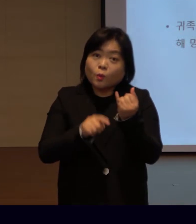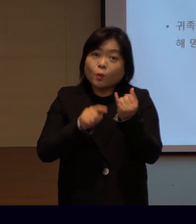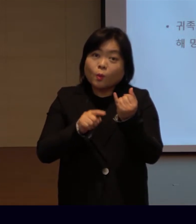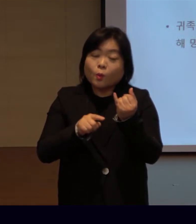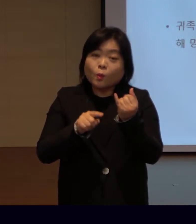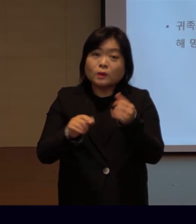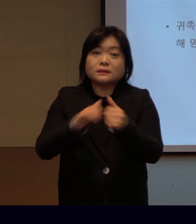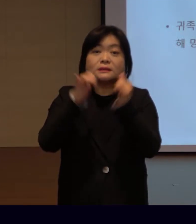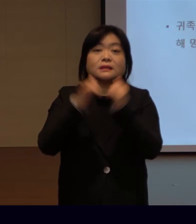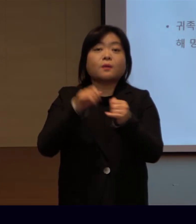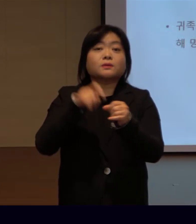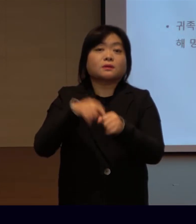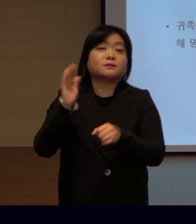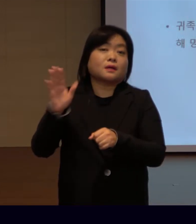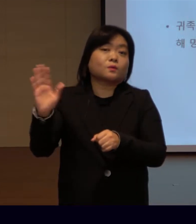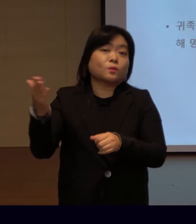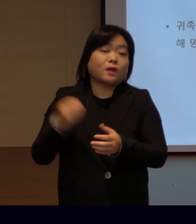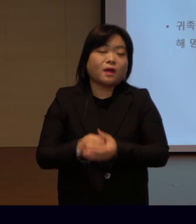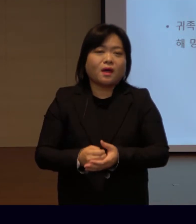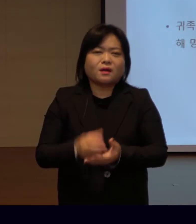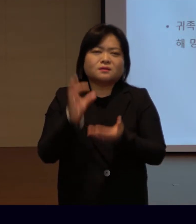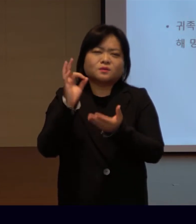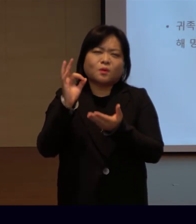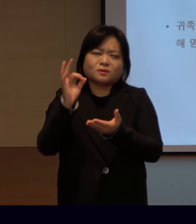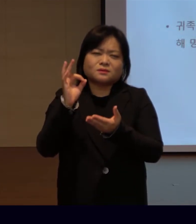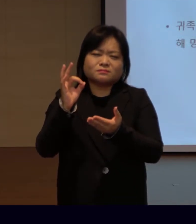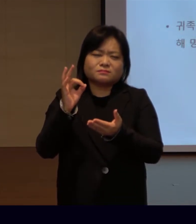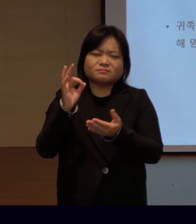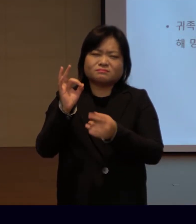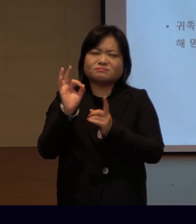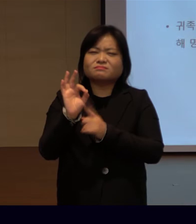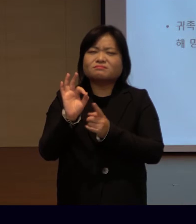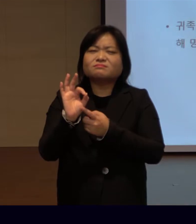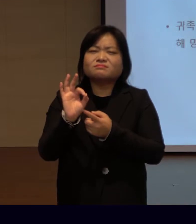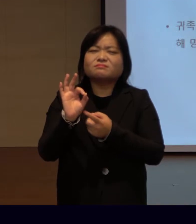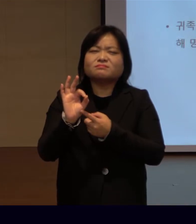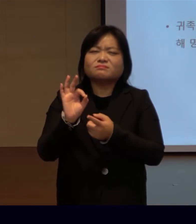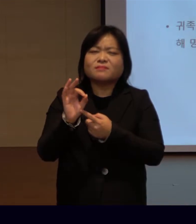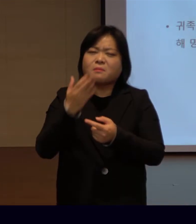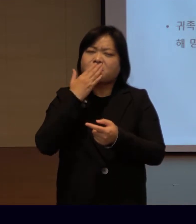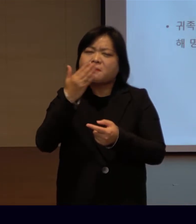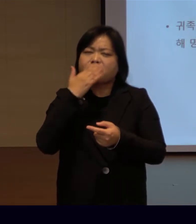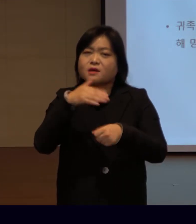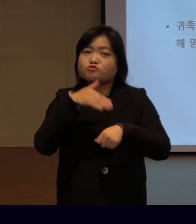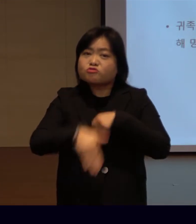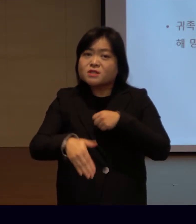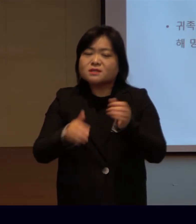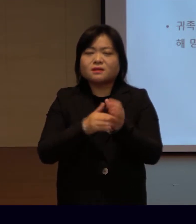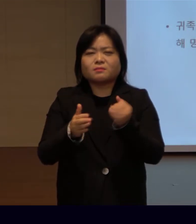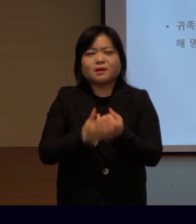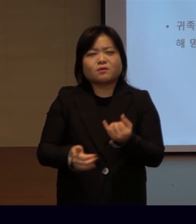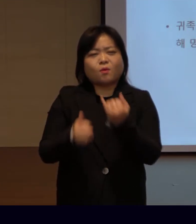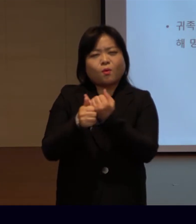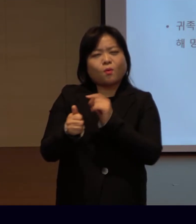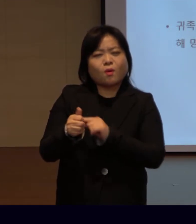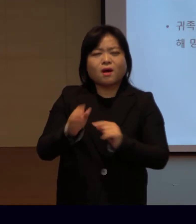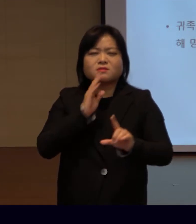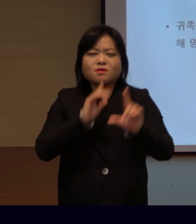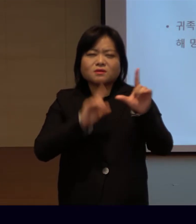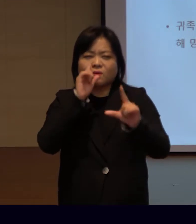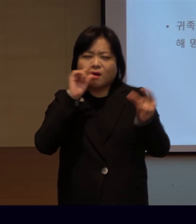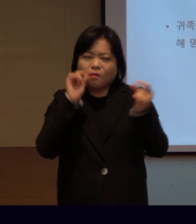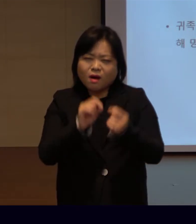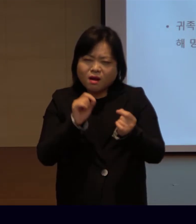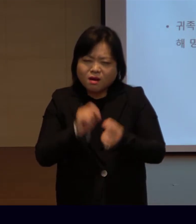사회적인 얘기입니다. 황금만능주의가 판치는 19세기에서 결혼이 현실과 너무 막 밀접한